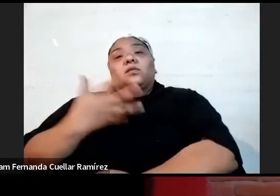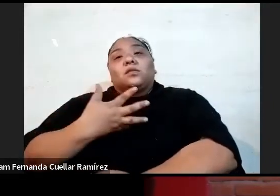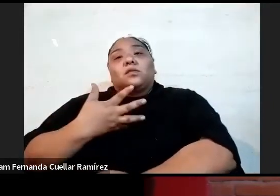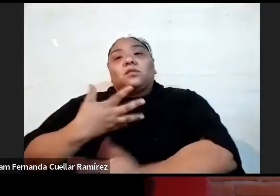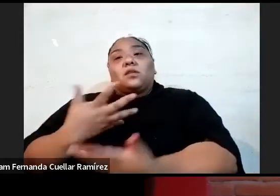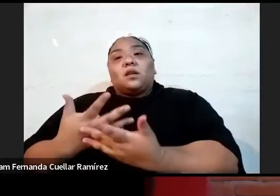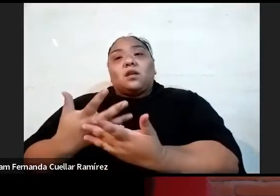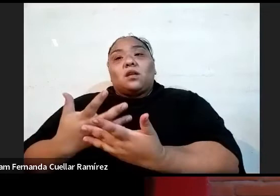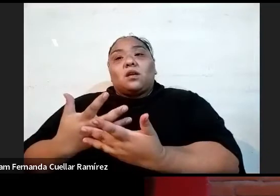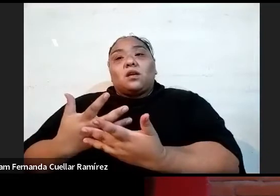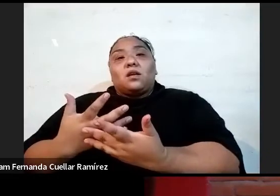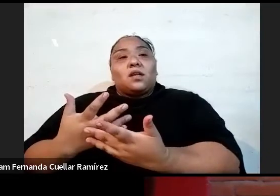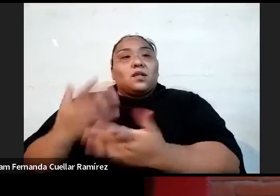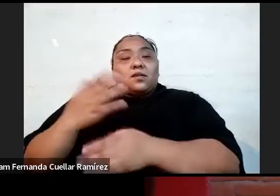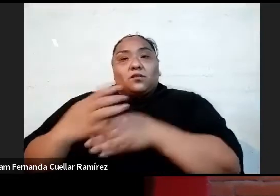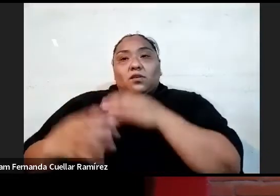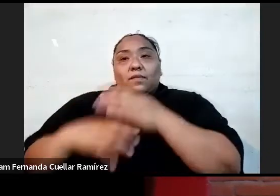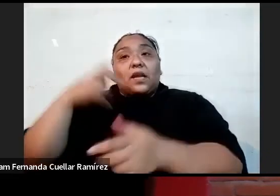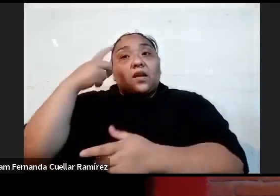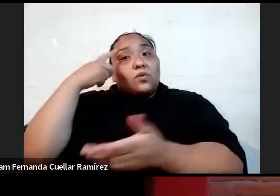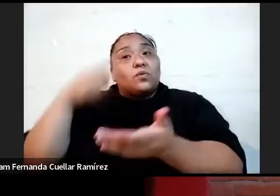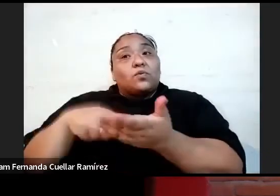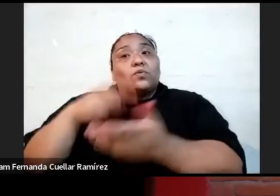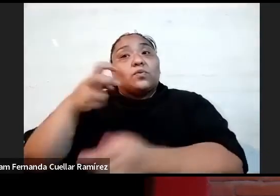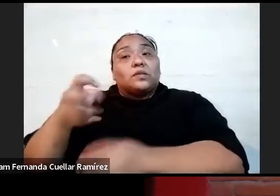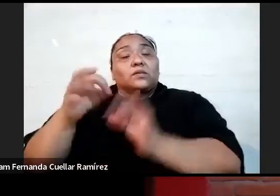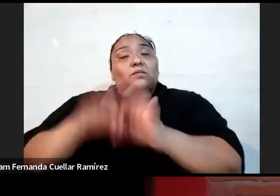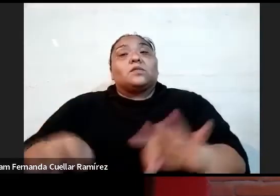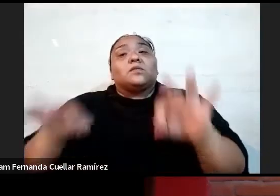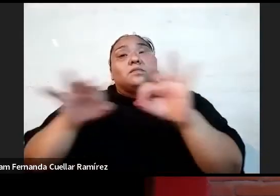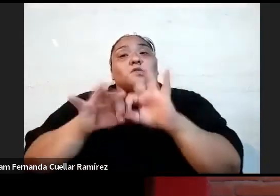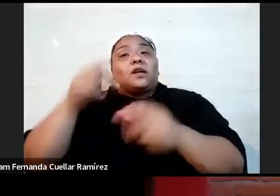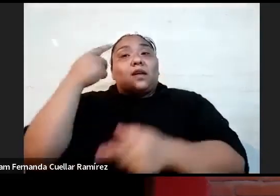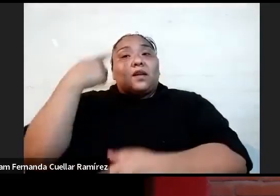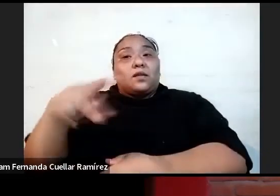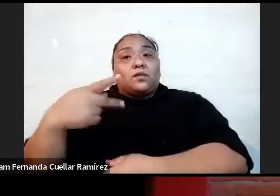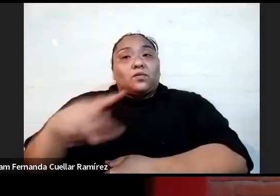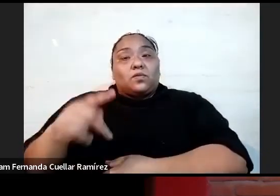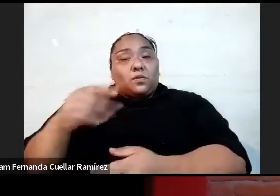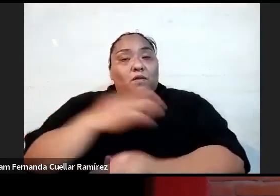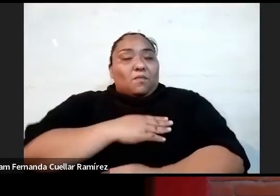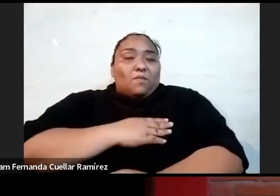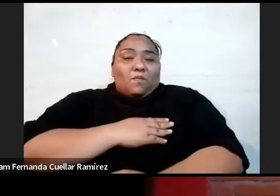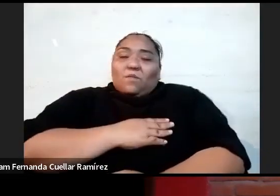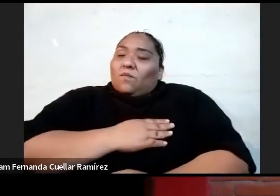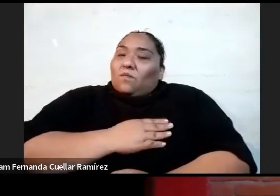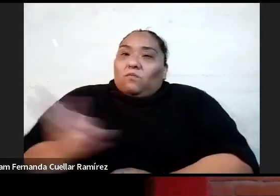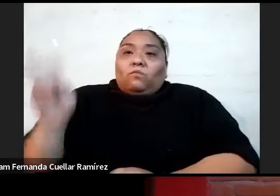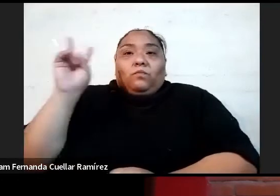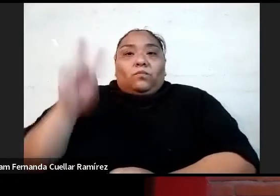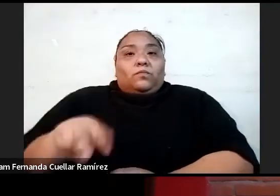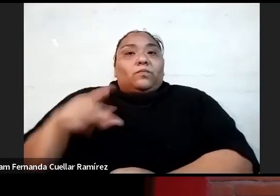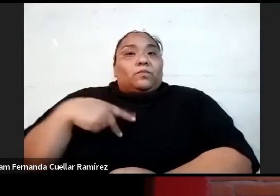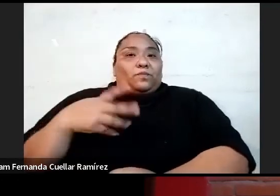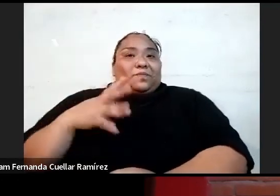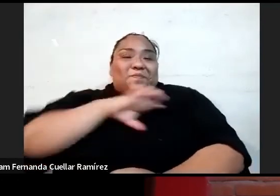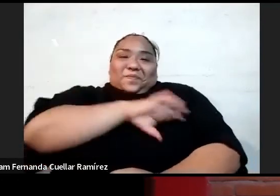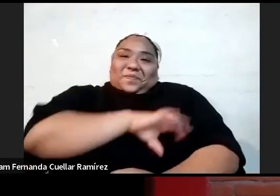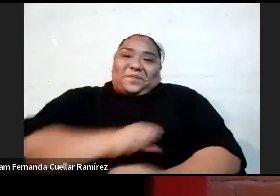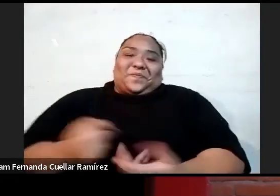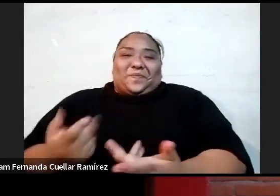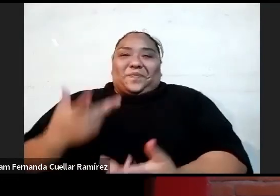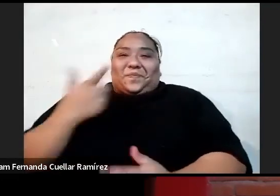es lo más importante. Y la tuya, pues bueno, me parece fantástica. La verdad es que